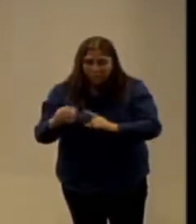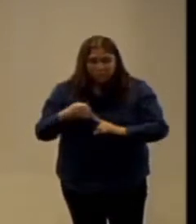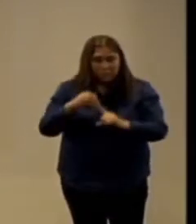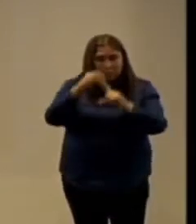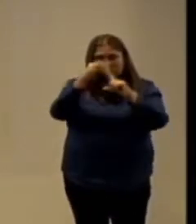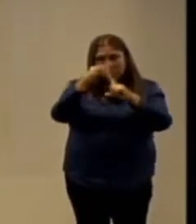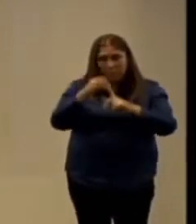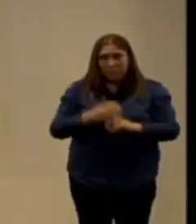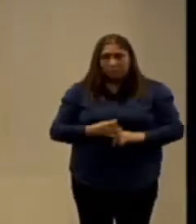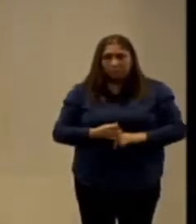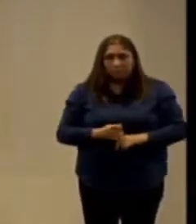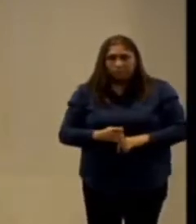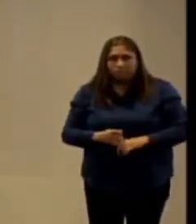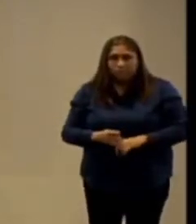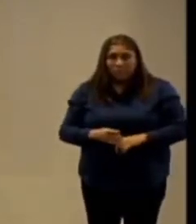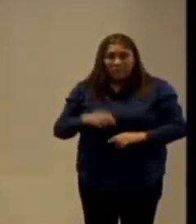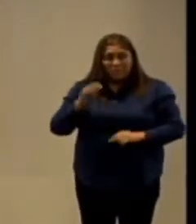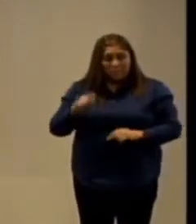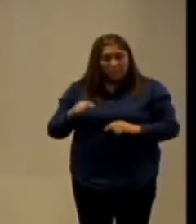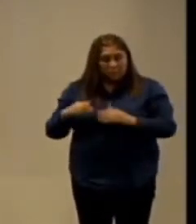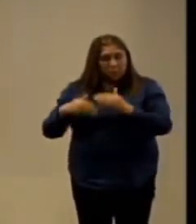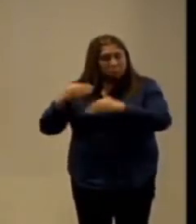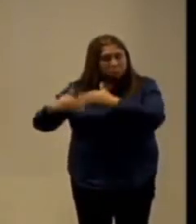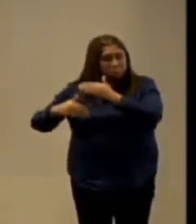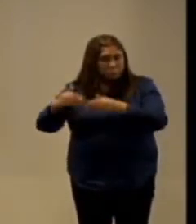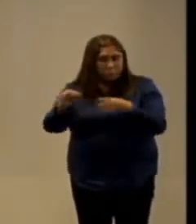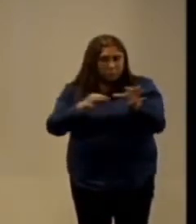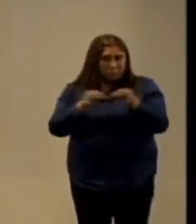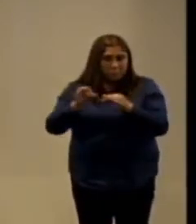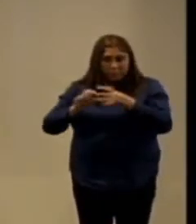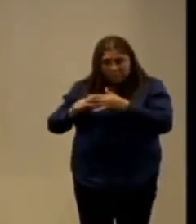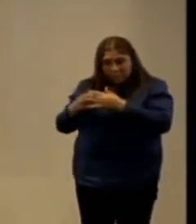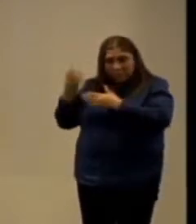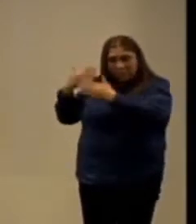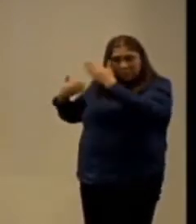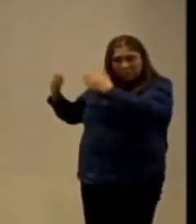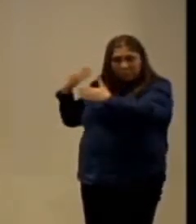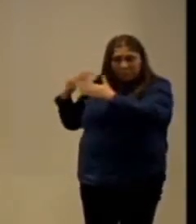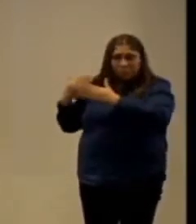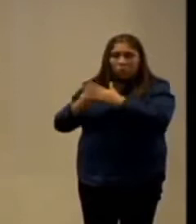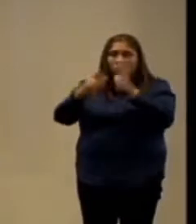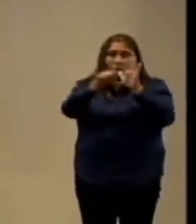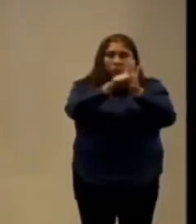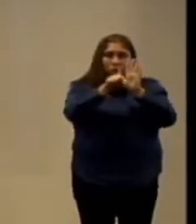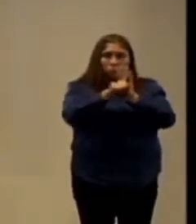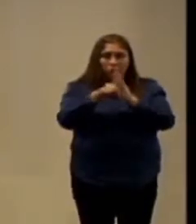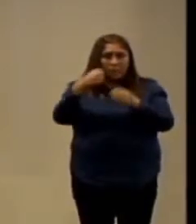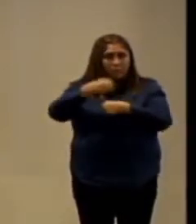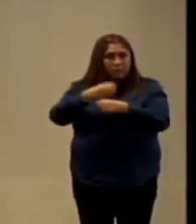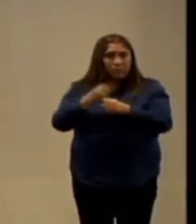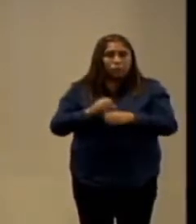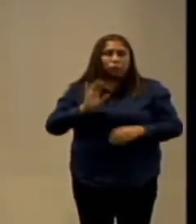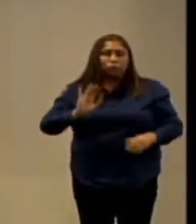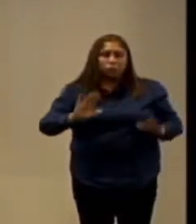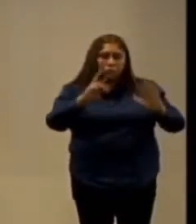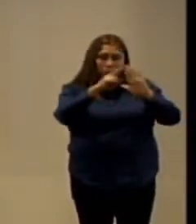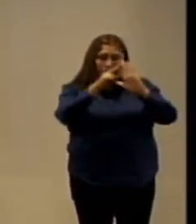se le llama. Así está definido desde su creación, desde su ley de creación y en su